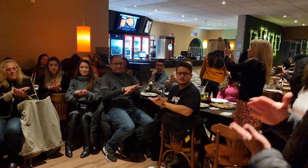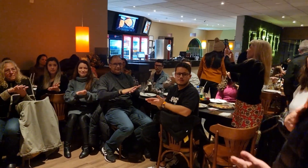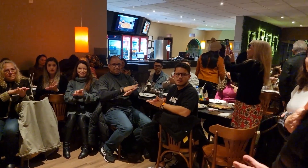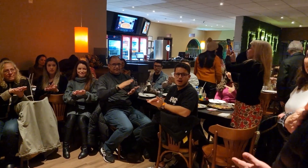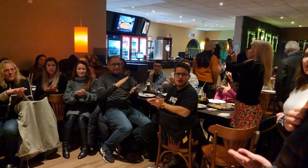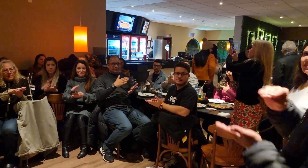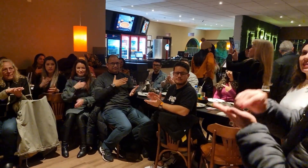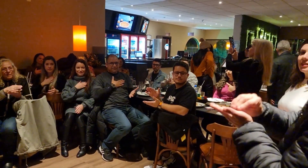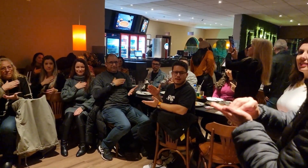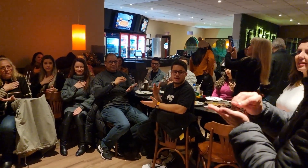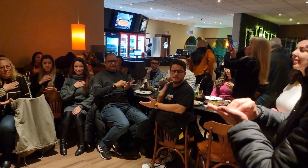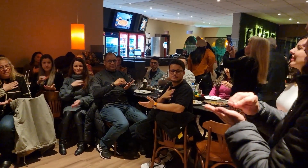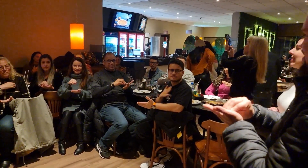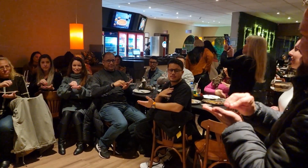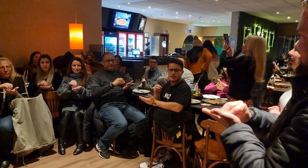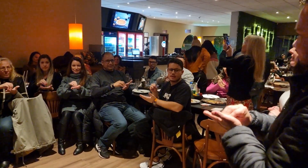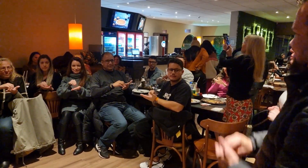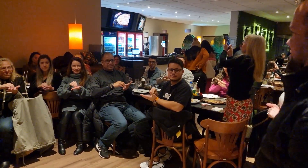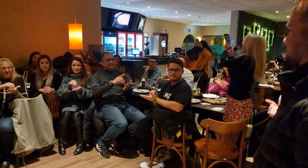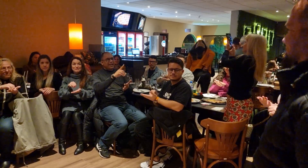copiar, pode ir igual. Salmo.